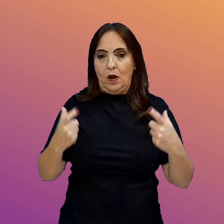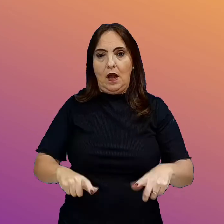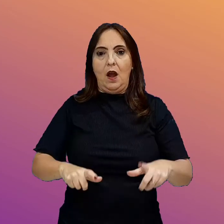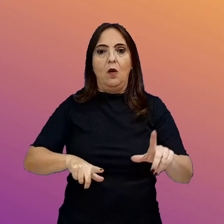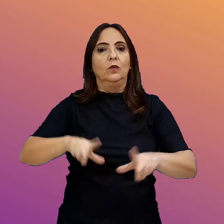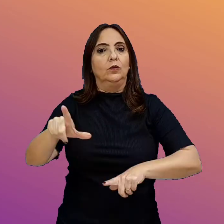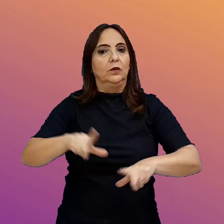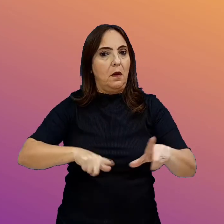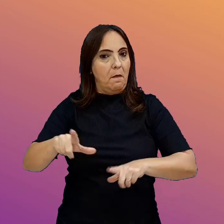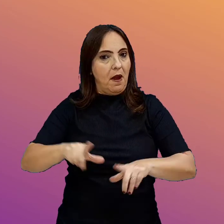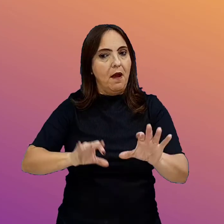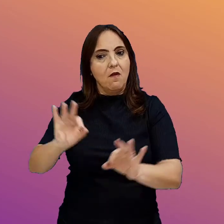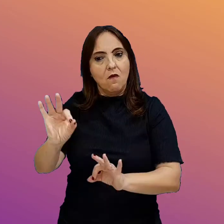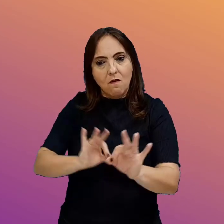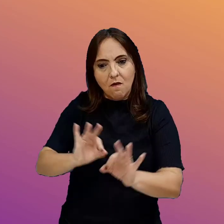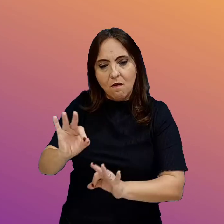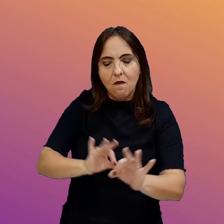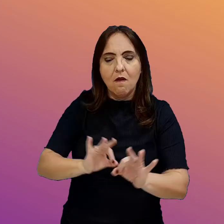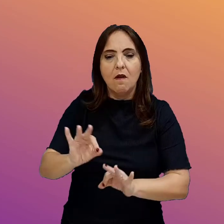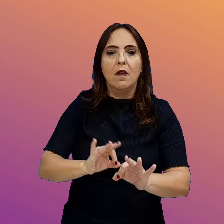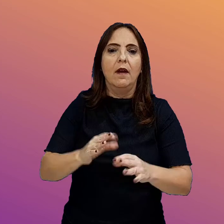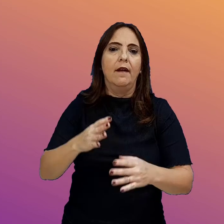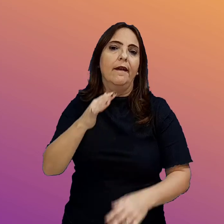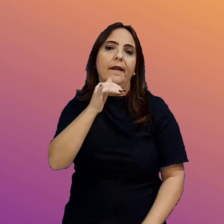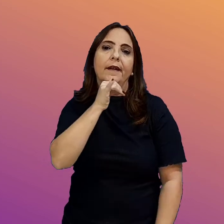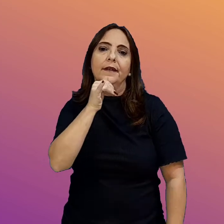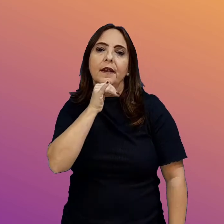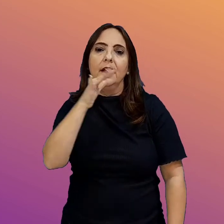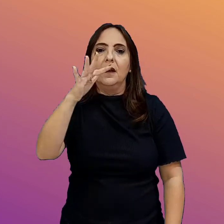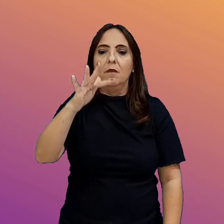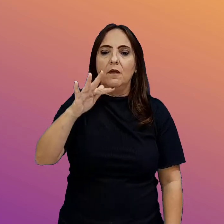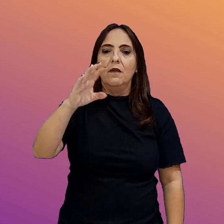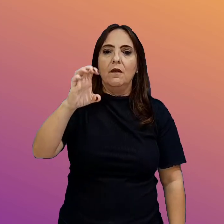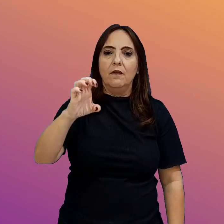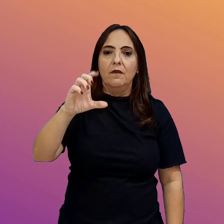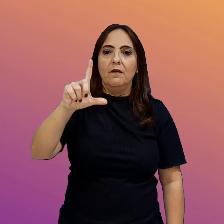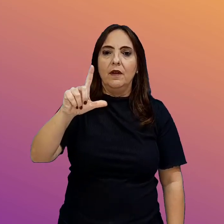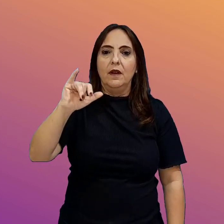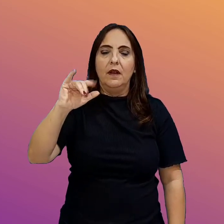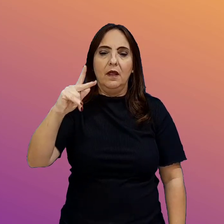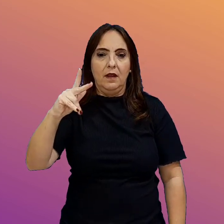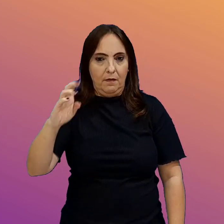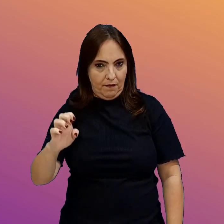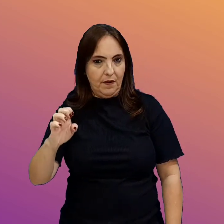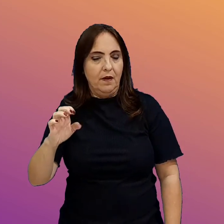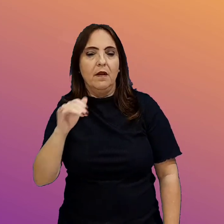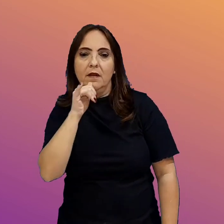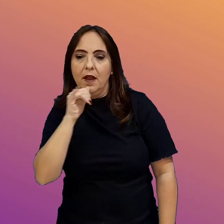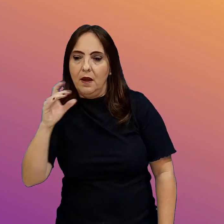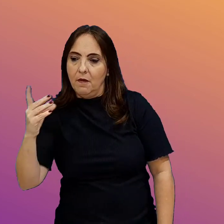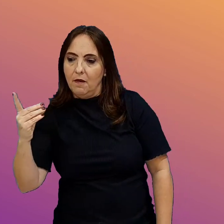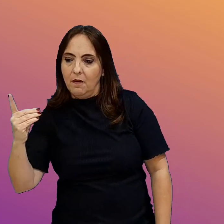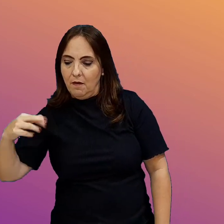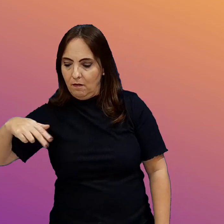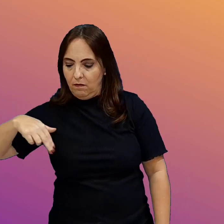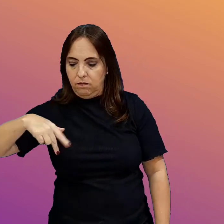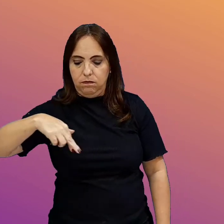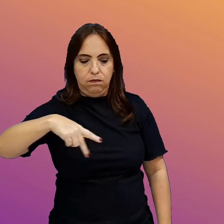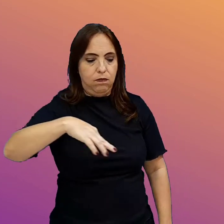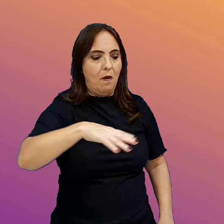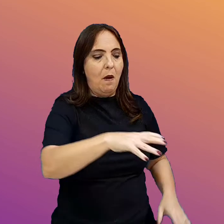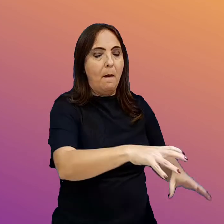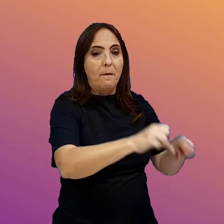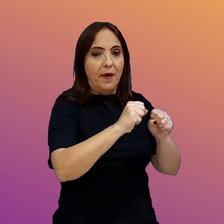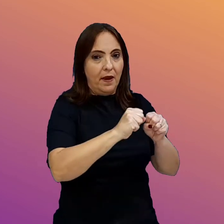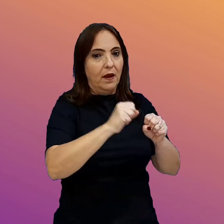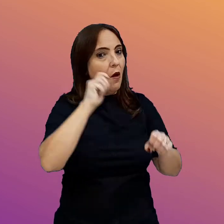organizar o que foi feito. Então, assim, por exemplo, Felipe vai pegar um pão ele quer fazer um lanche. Então ele vai lá,